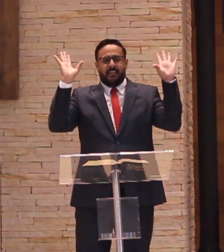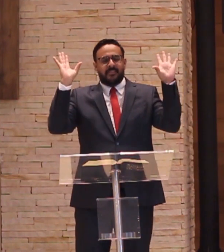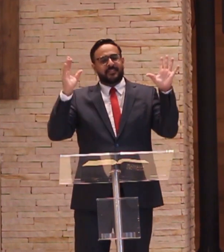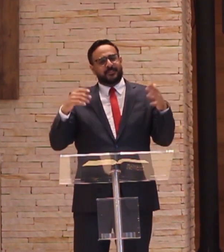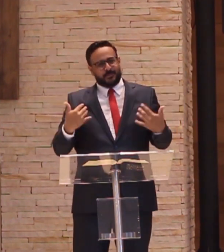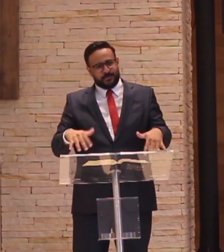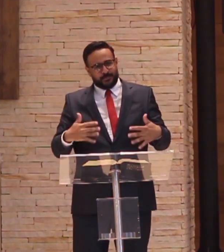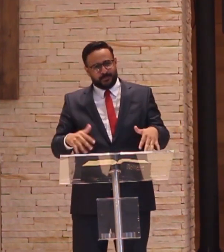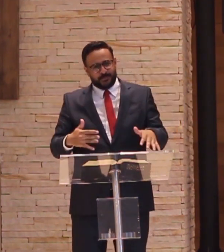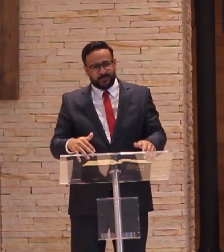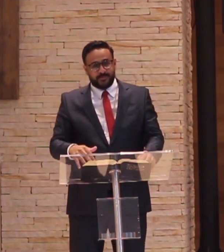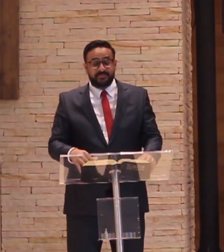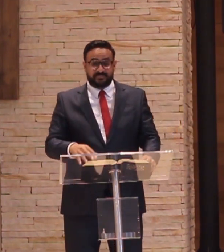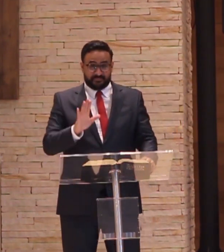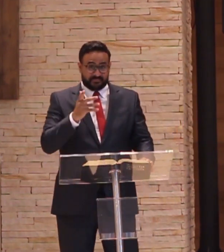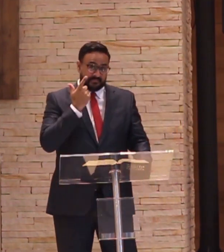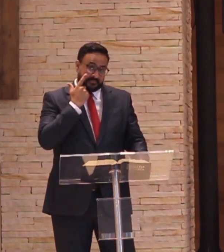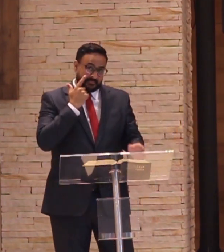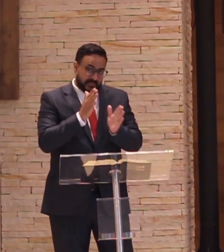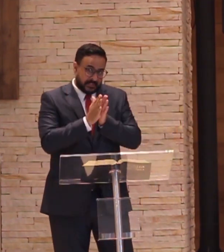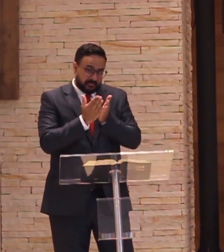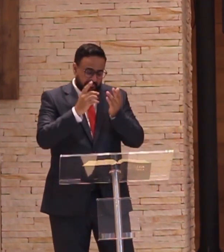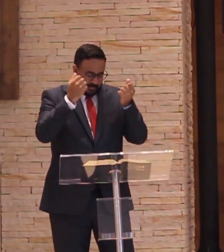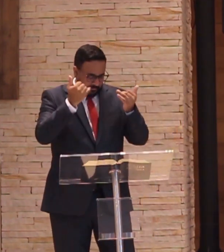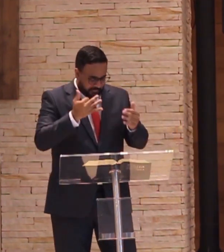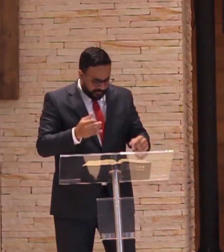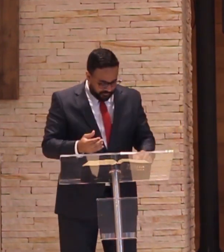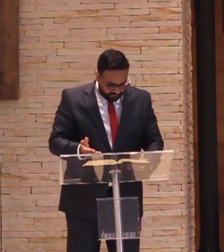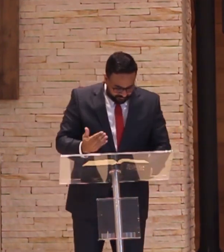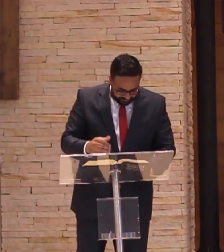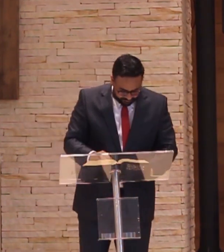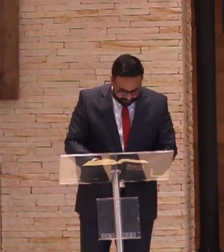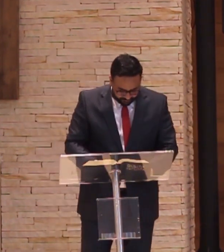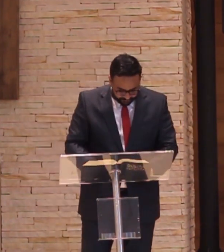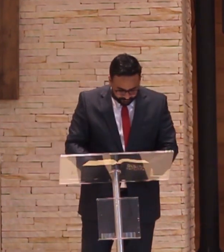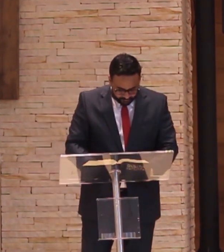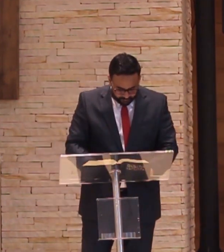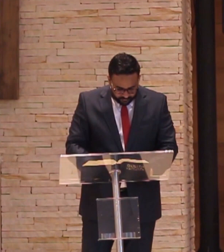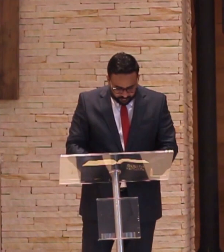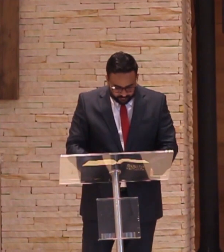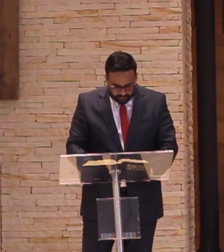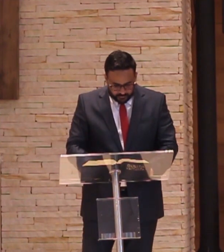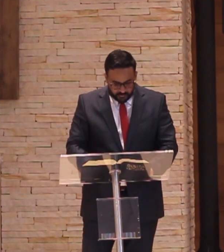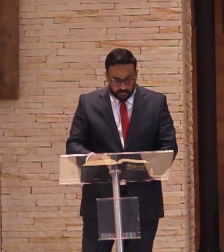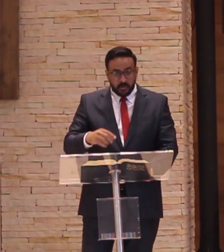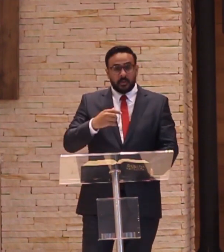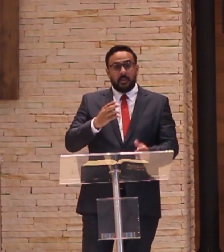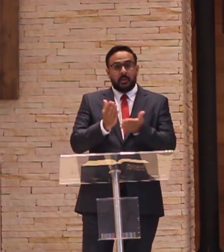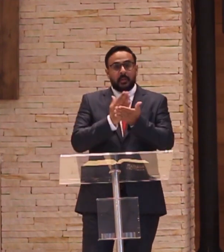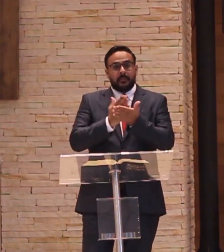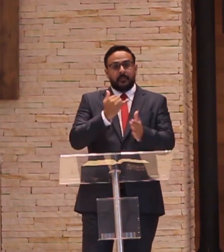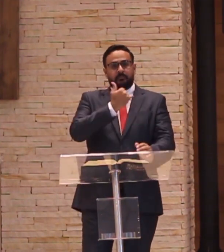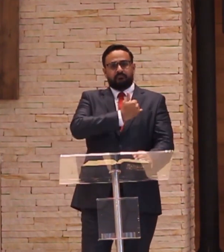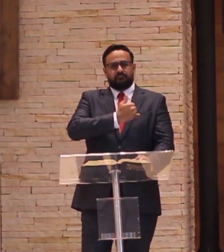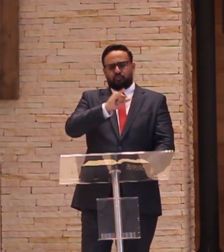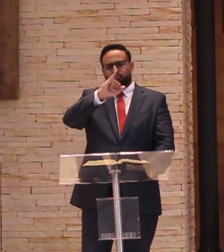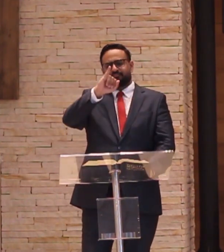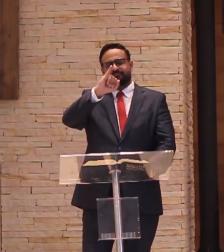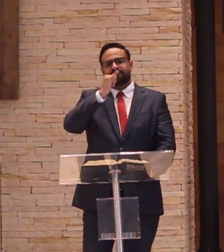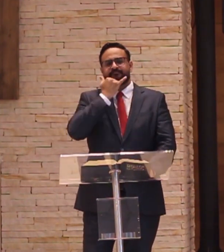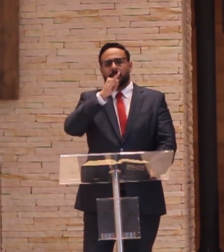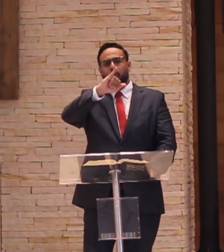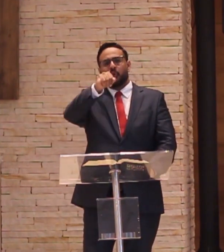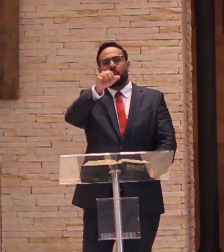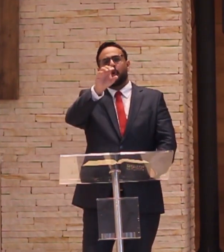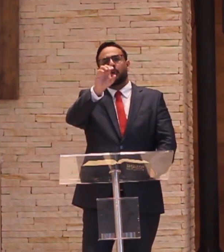porque significa libertação. É o costume que o povo judeu tinha de comemorar. Então vamos ver mais uma vez na Bíblia, em